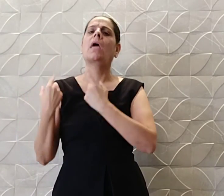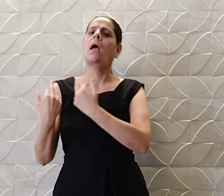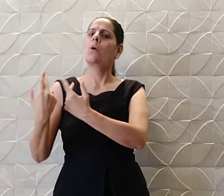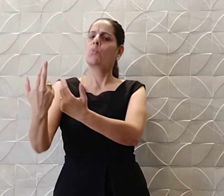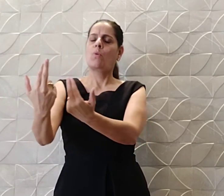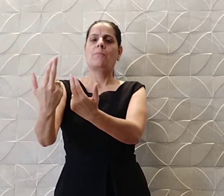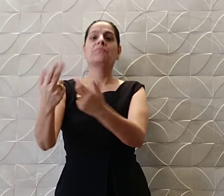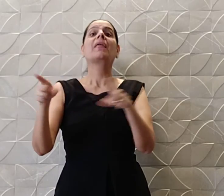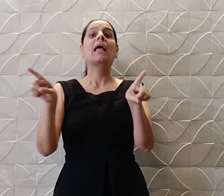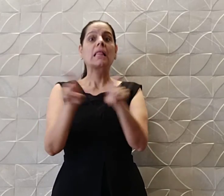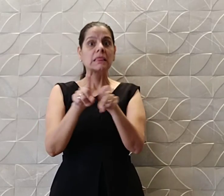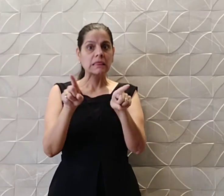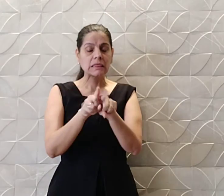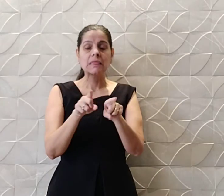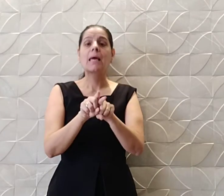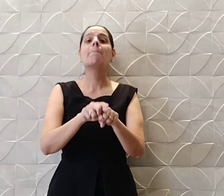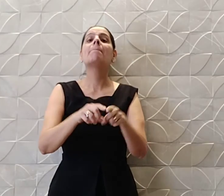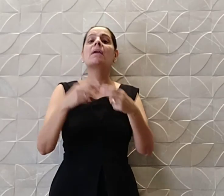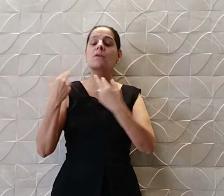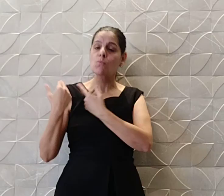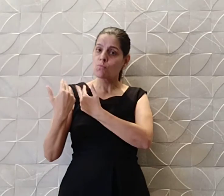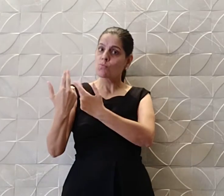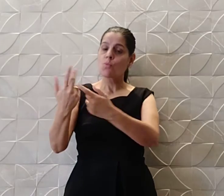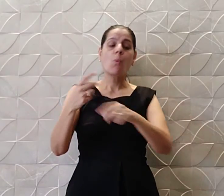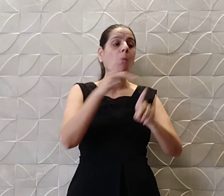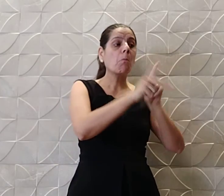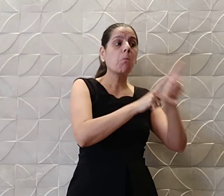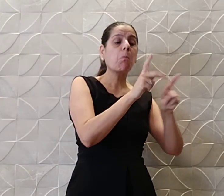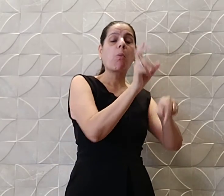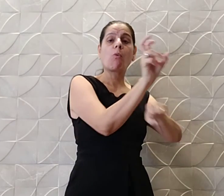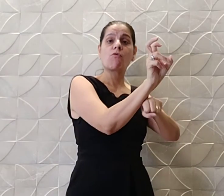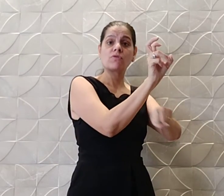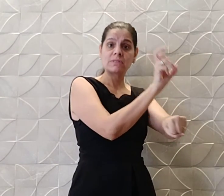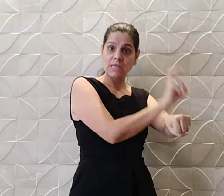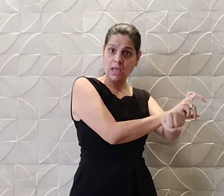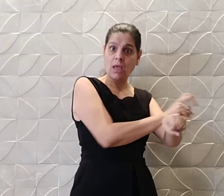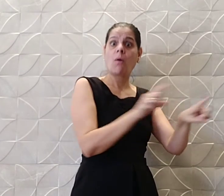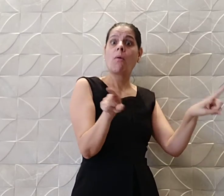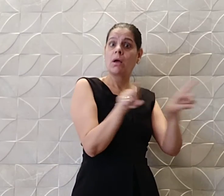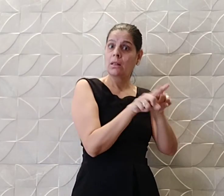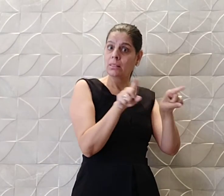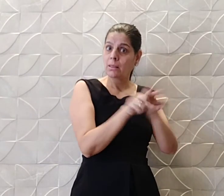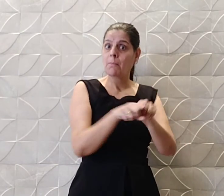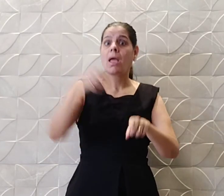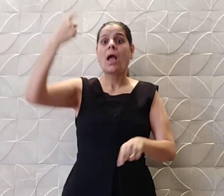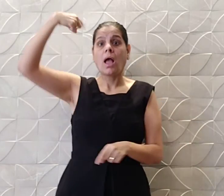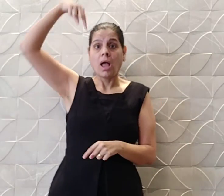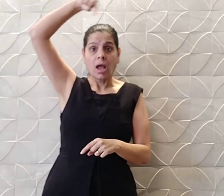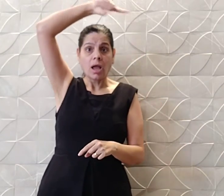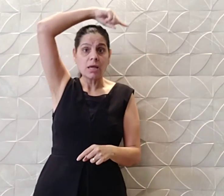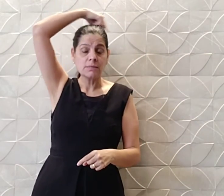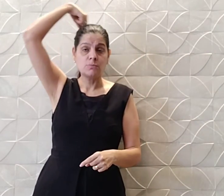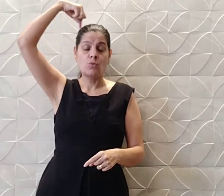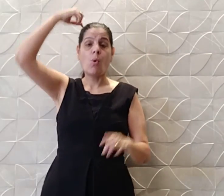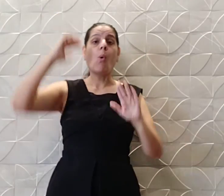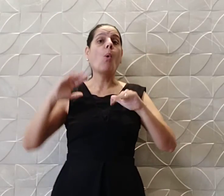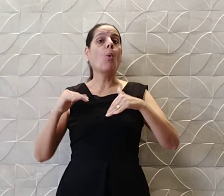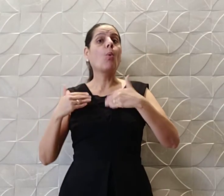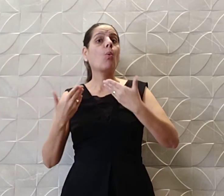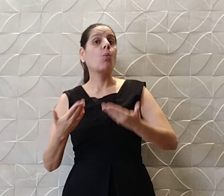Assim, cumpriu literalmente para aquele povo histórico e cumpriu também espiritualmente quando nós sabemos